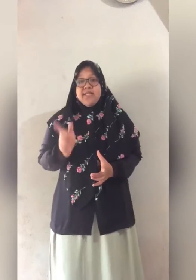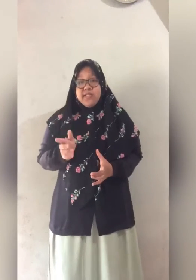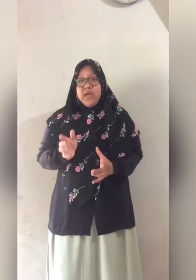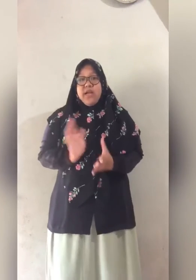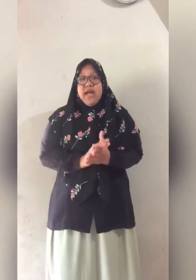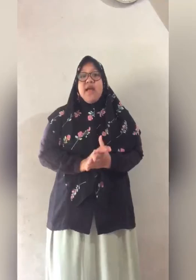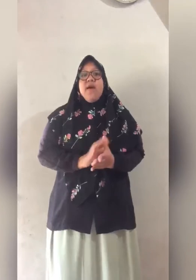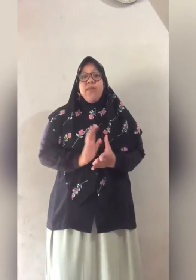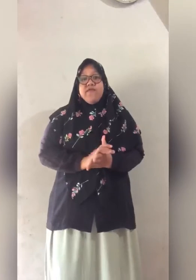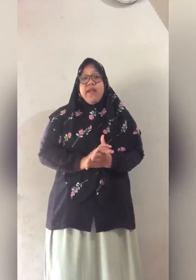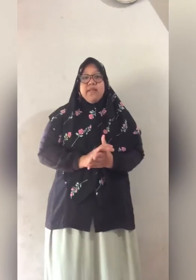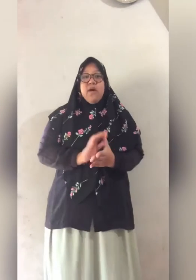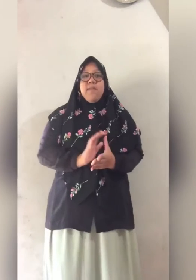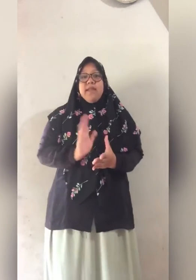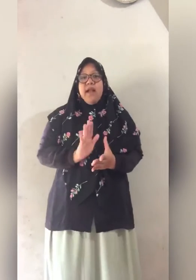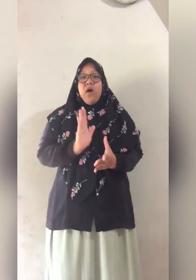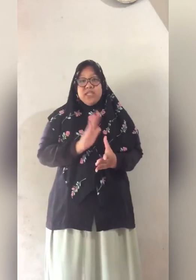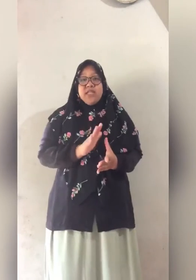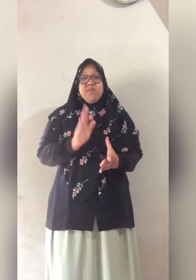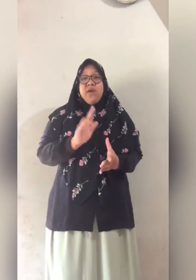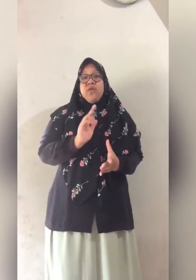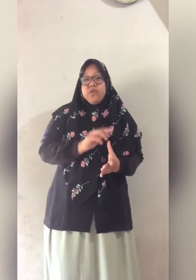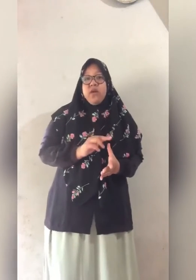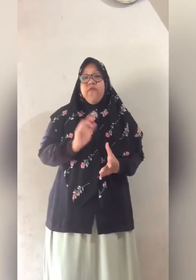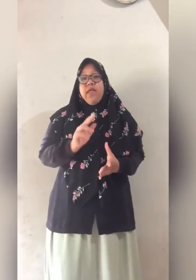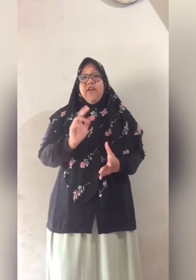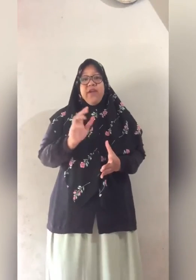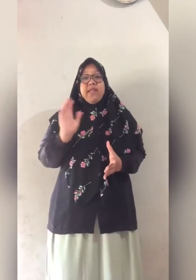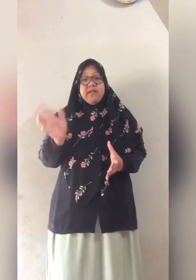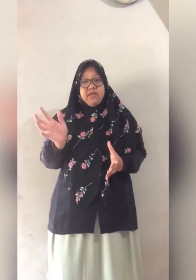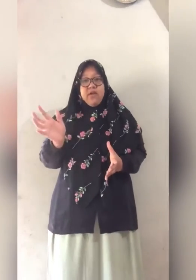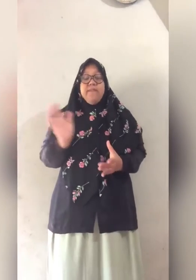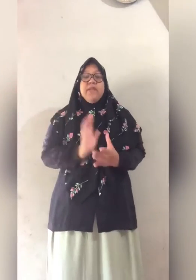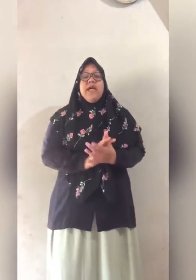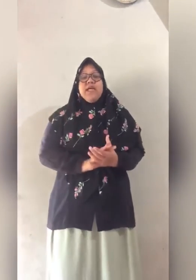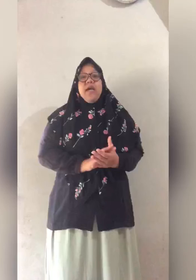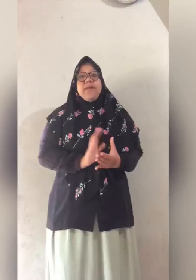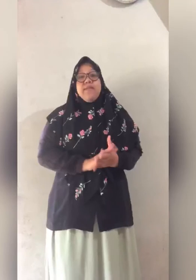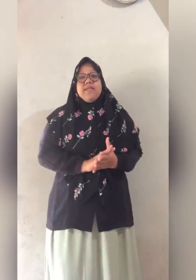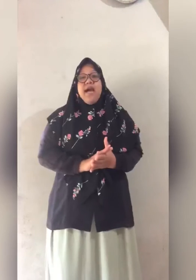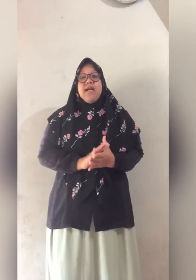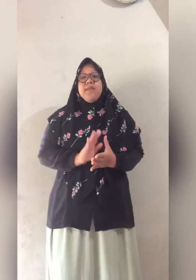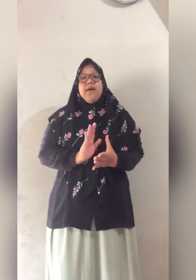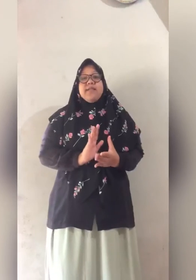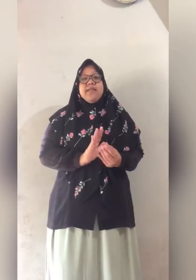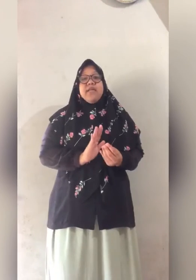Transistor dan MOSFET atau Metal Oxide Semiconductor Field Effect Transistor. Yang pertama saya akan membahas tentang